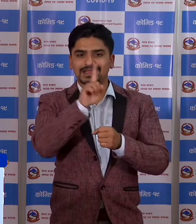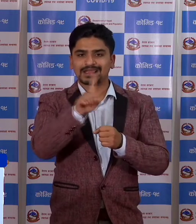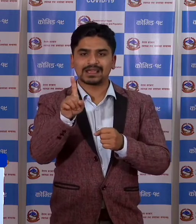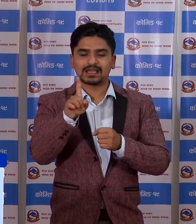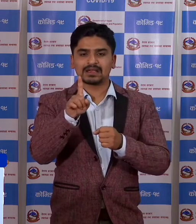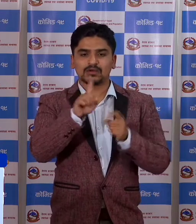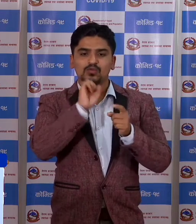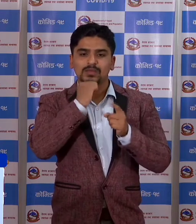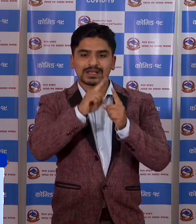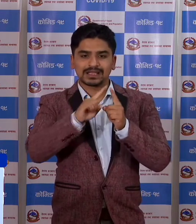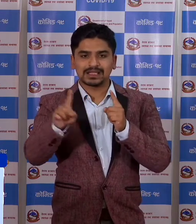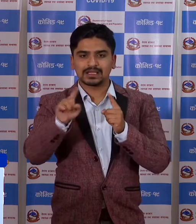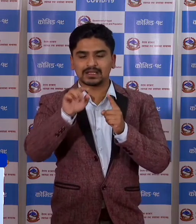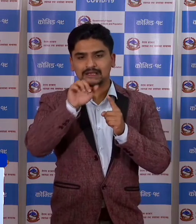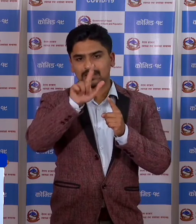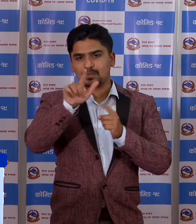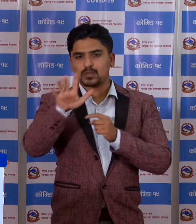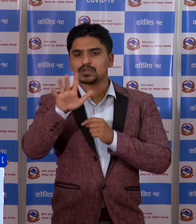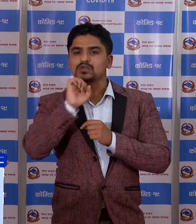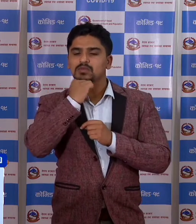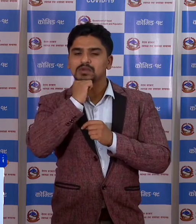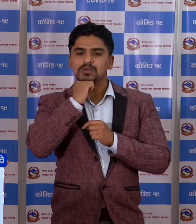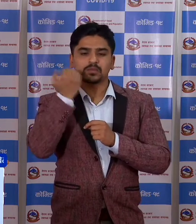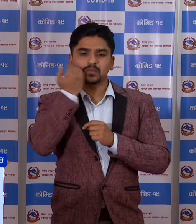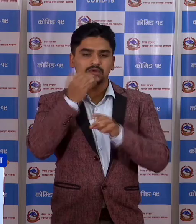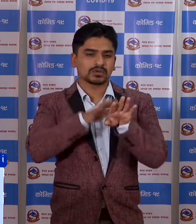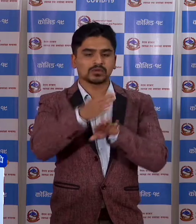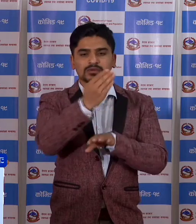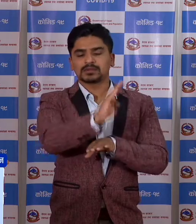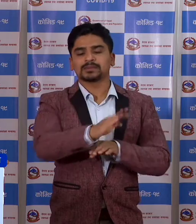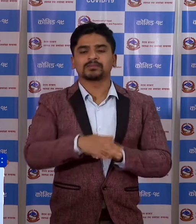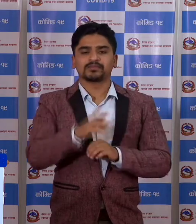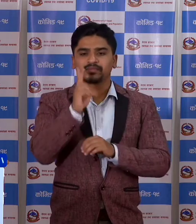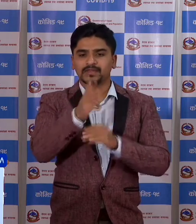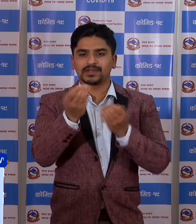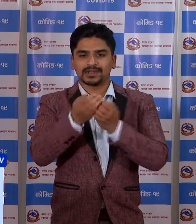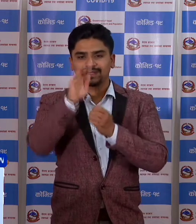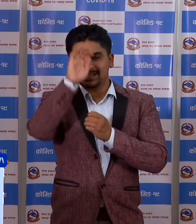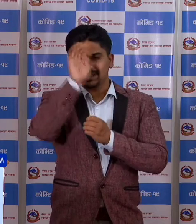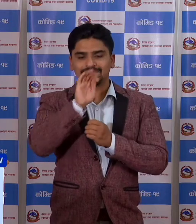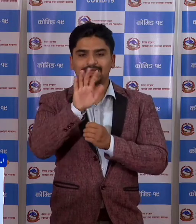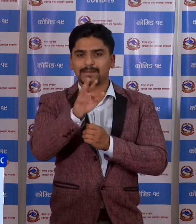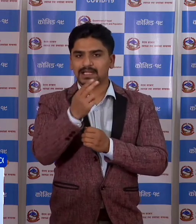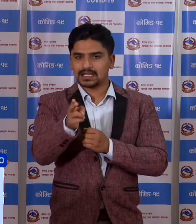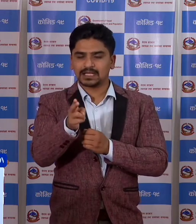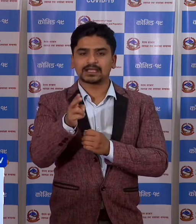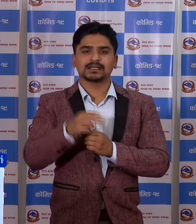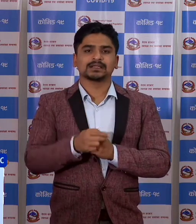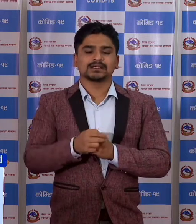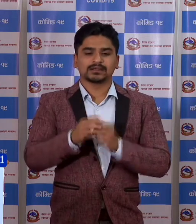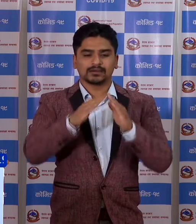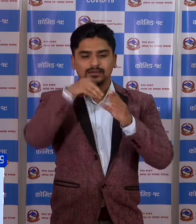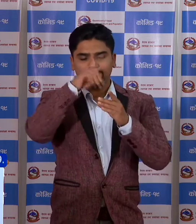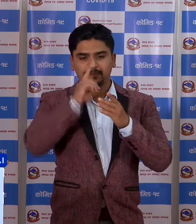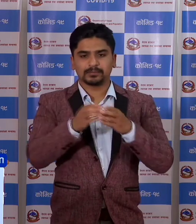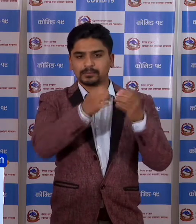वर्ष का देखि बालक देखि लिएर 75 वर्ष उमेर सम्म का पुरुष हुनुहुन्छ। त्यसैगरी सिरा का 5 जना